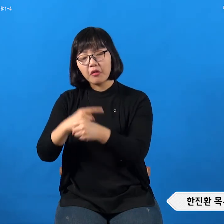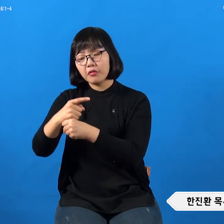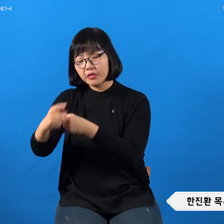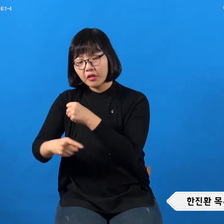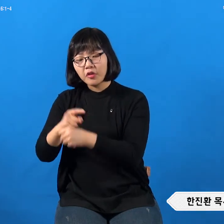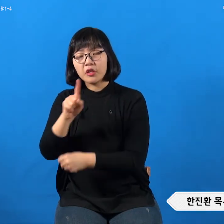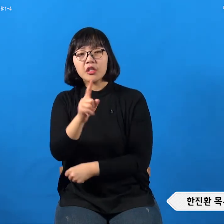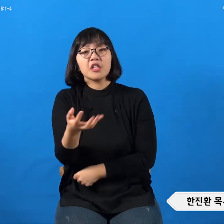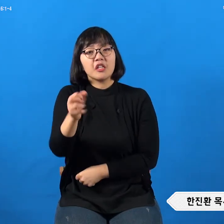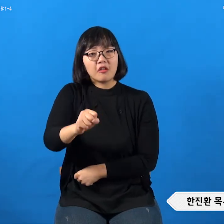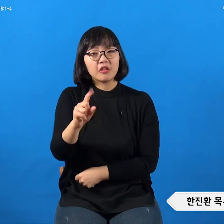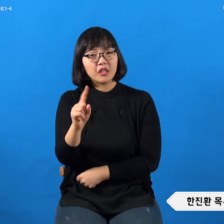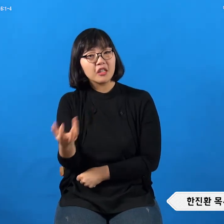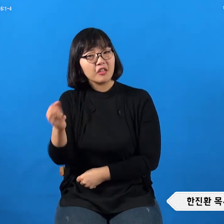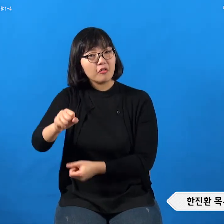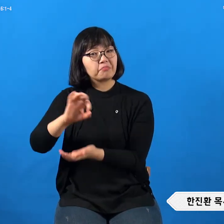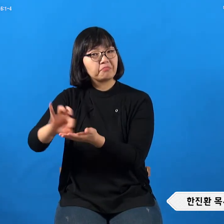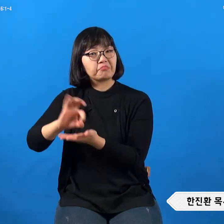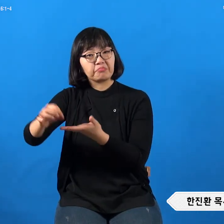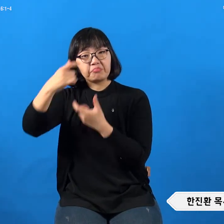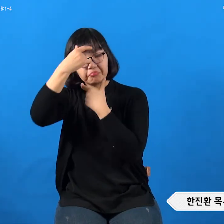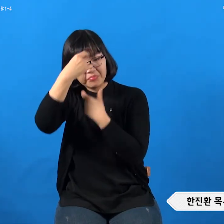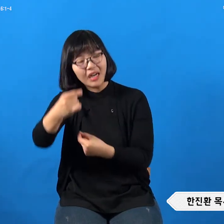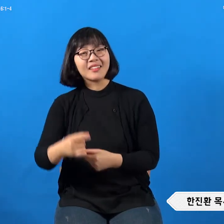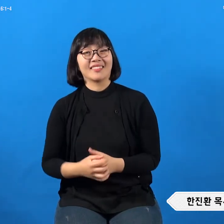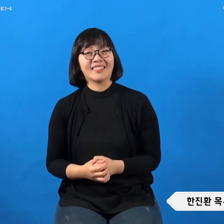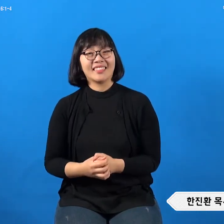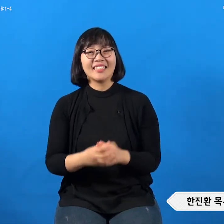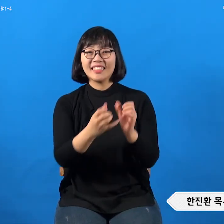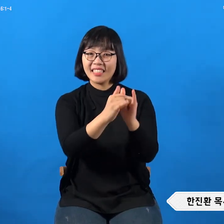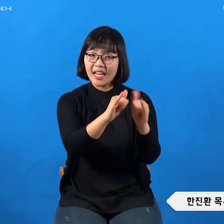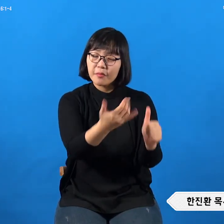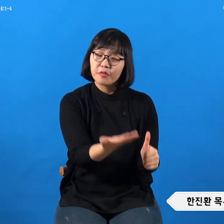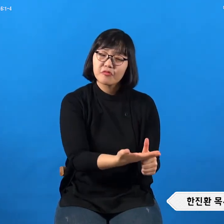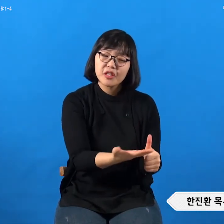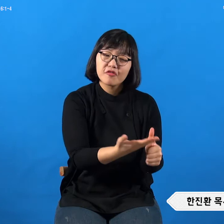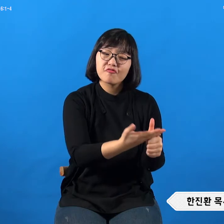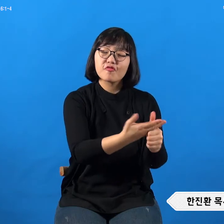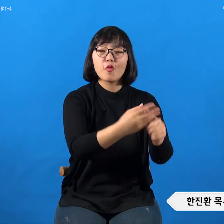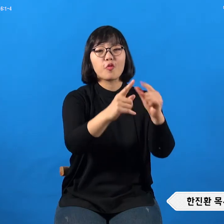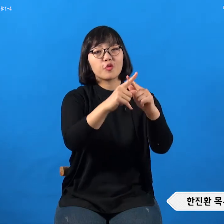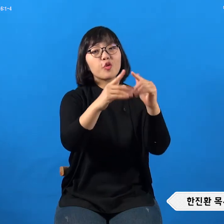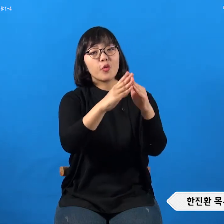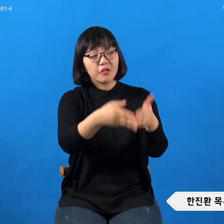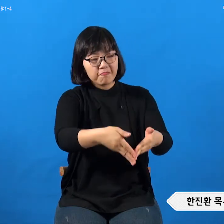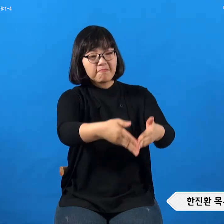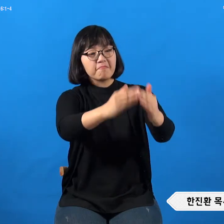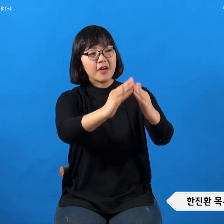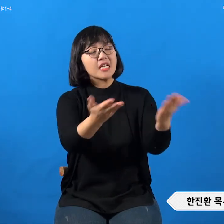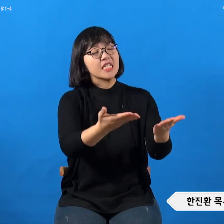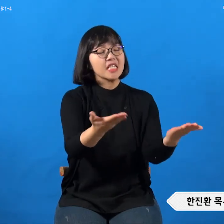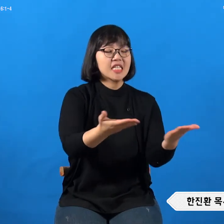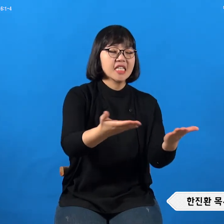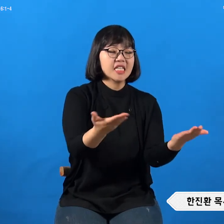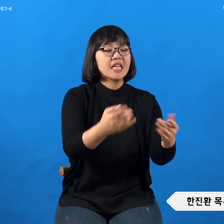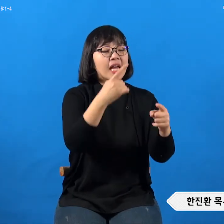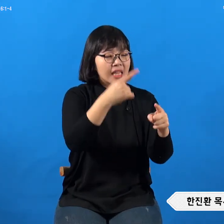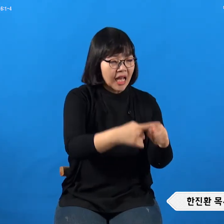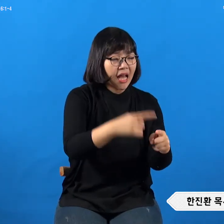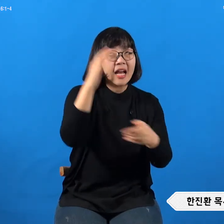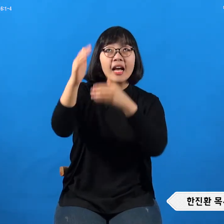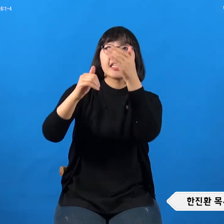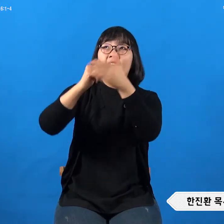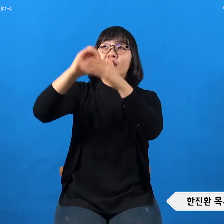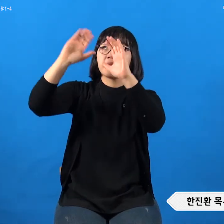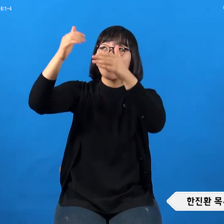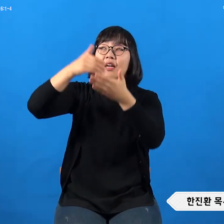매년 1억씩 써서 이렇게 사람도 키우고 교회도 세우고 그런 일을 하다가 가고 싶습니다,